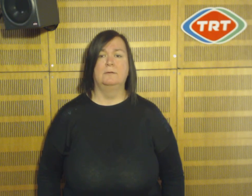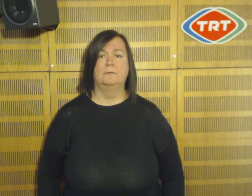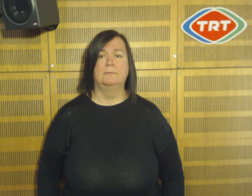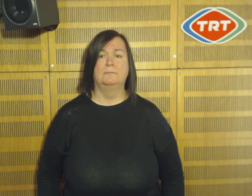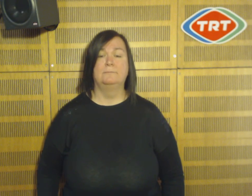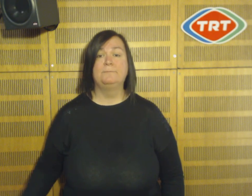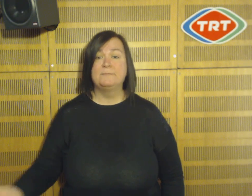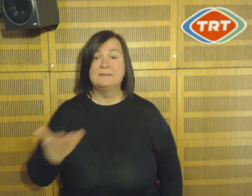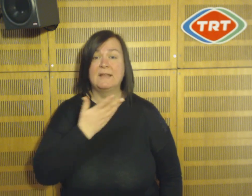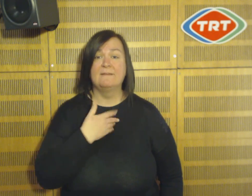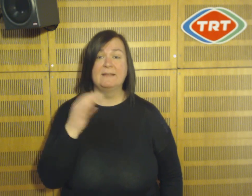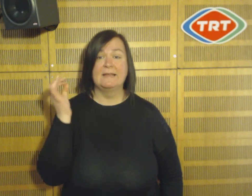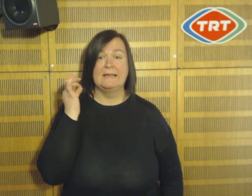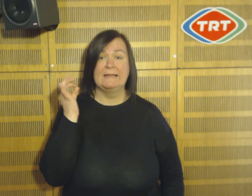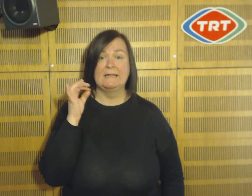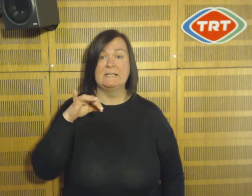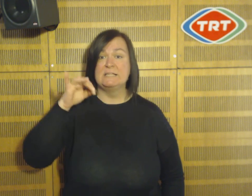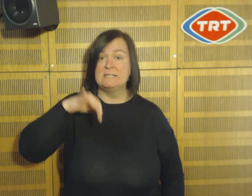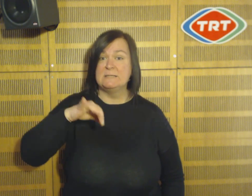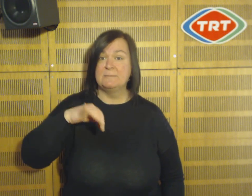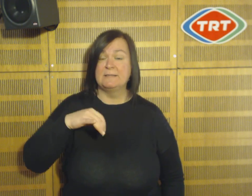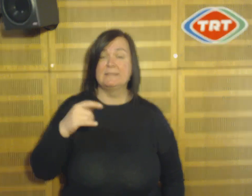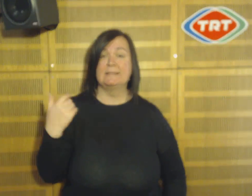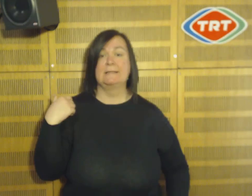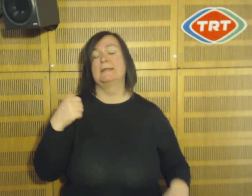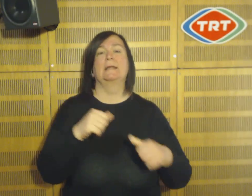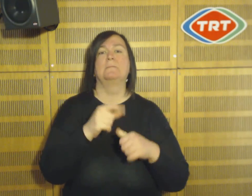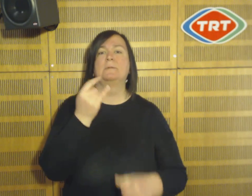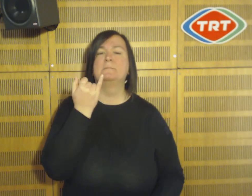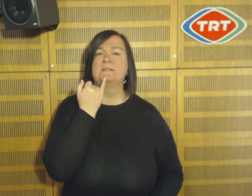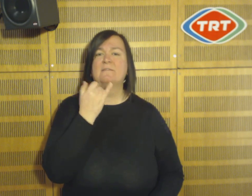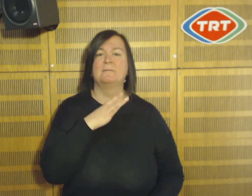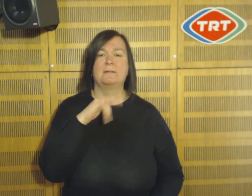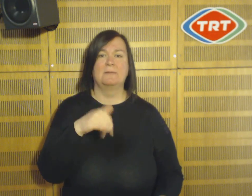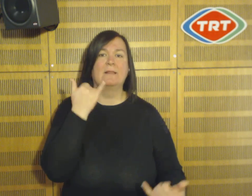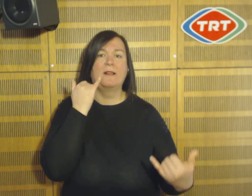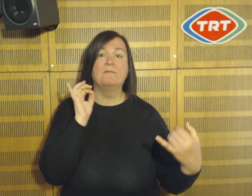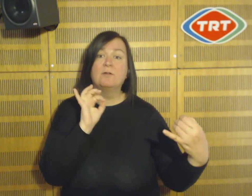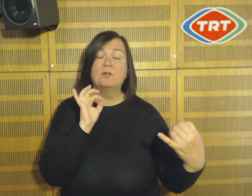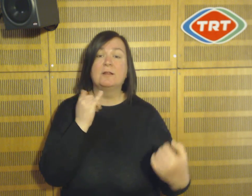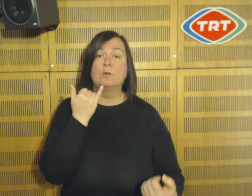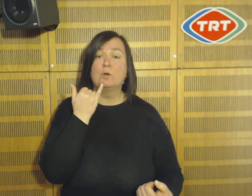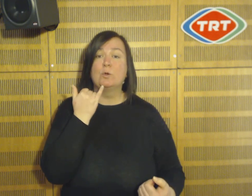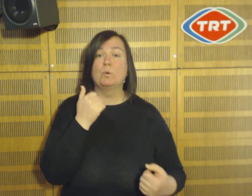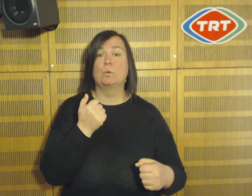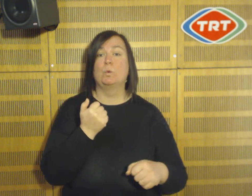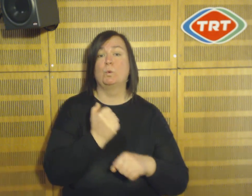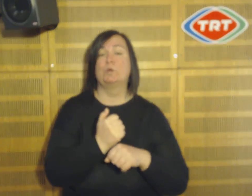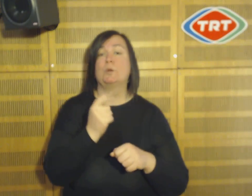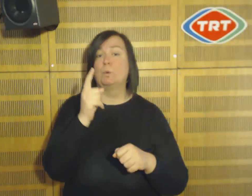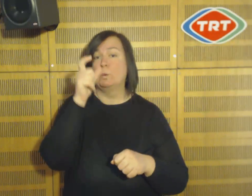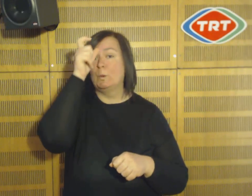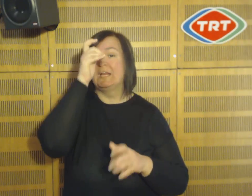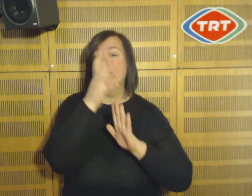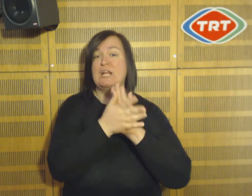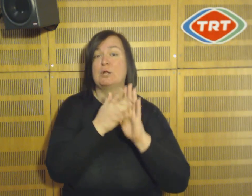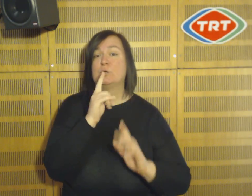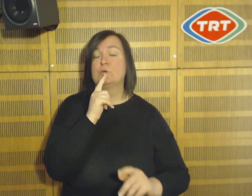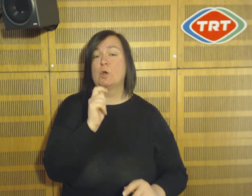sevgili dinleyenler imiz şimdi yine bir konuğumuz var telefon hattımızda konuğumuz Güncel Türk işaret dili sözlüğü E